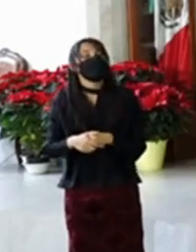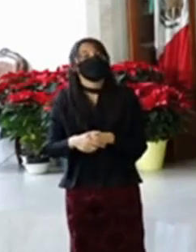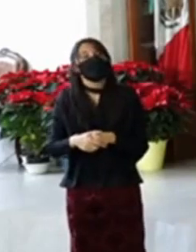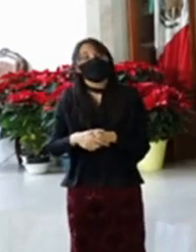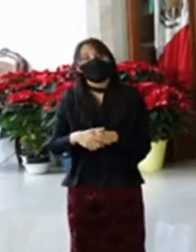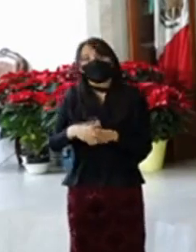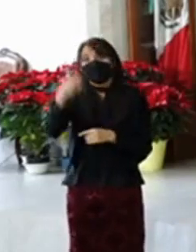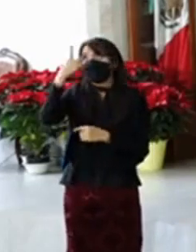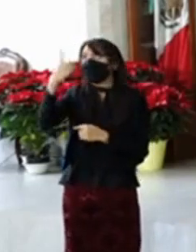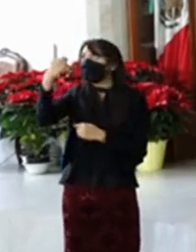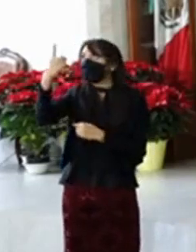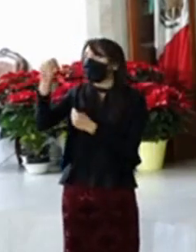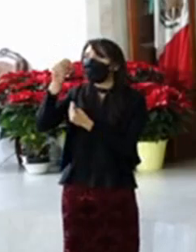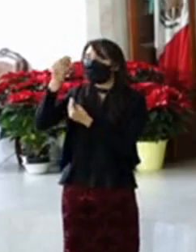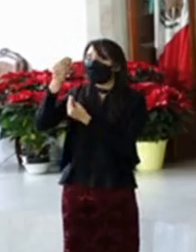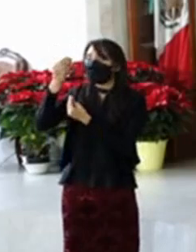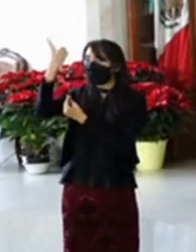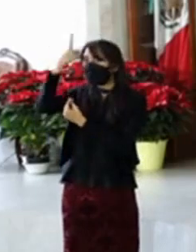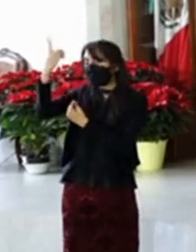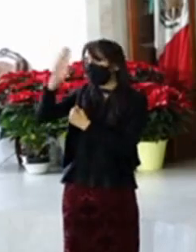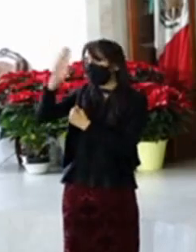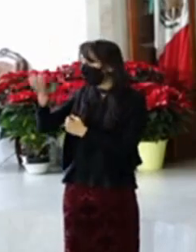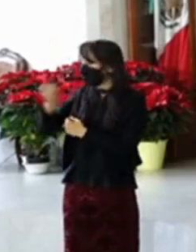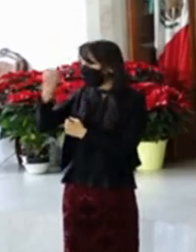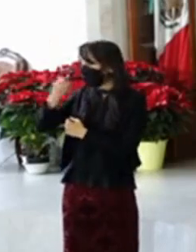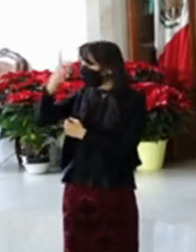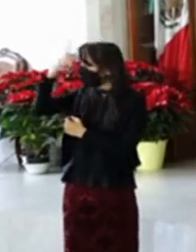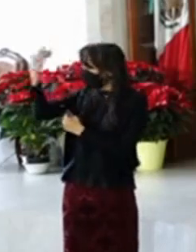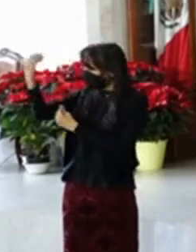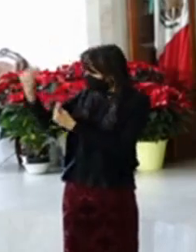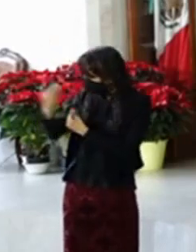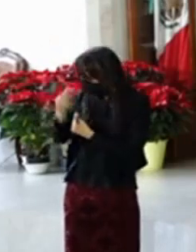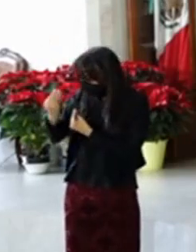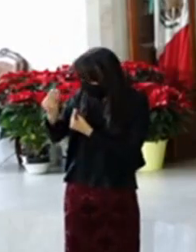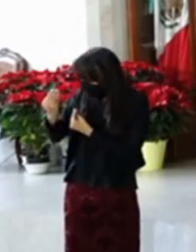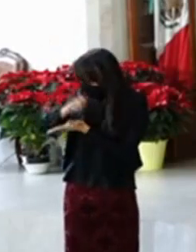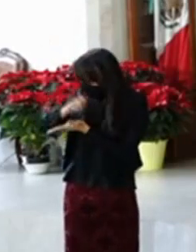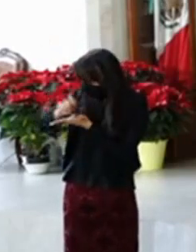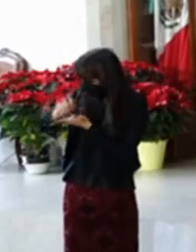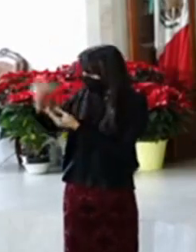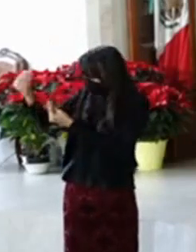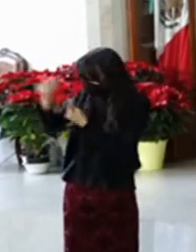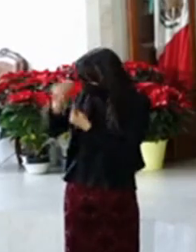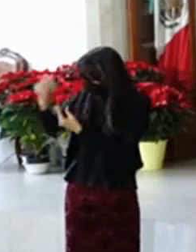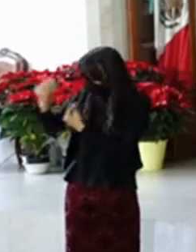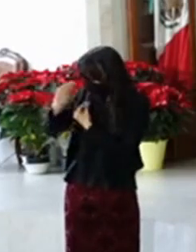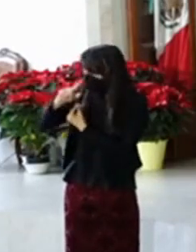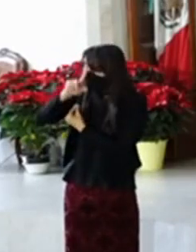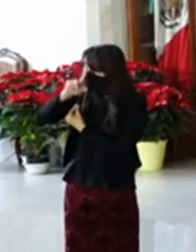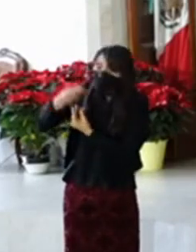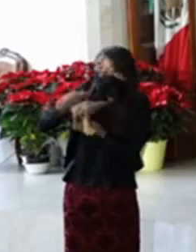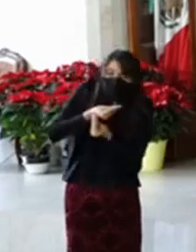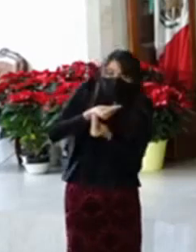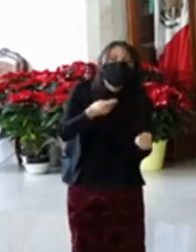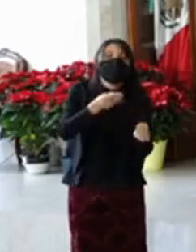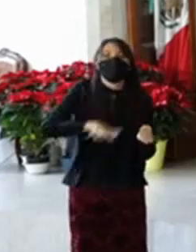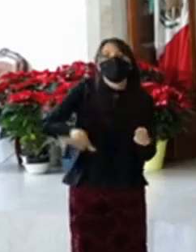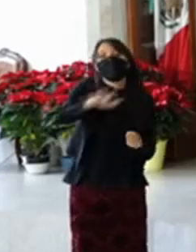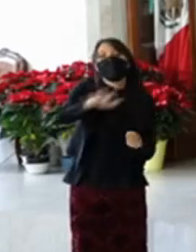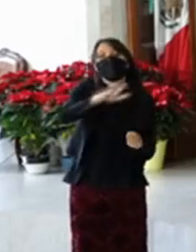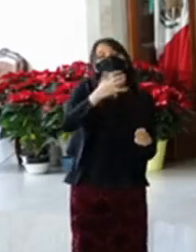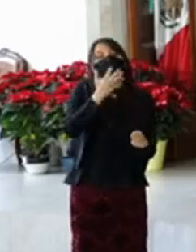Señor. Las palabras eran muchas veces con dureza.